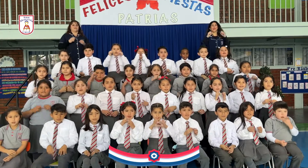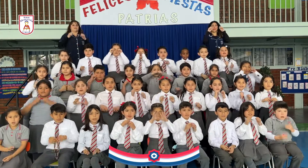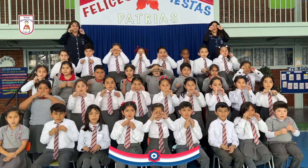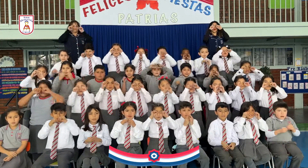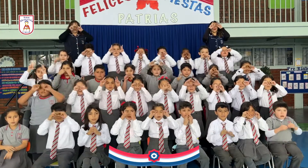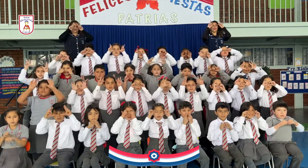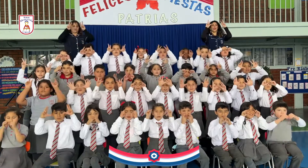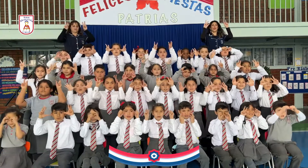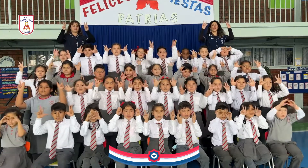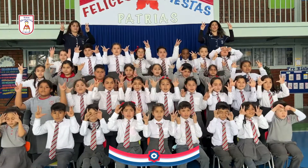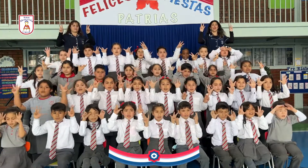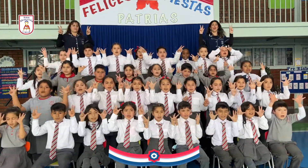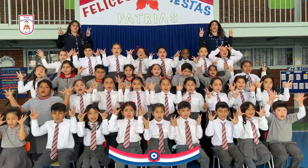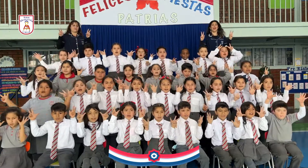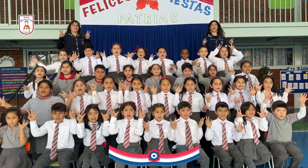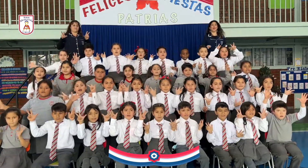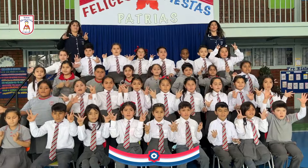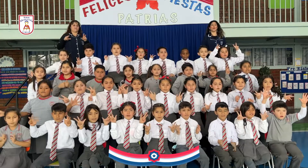luceros que cuando los abro